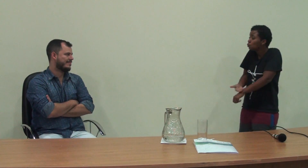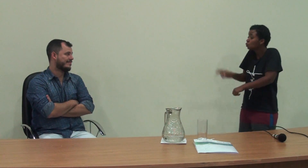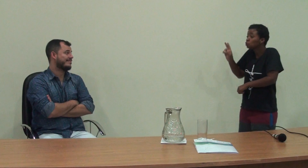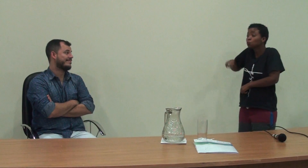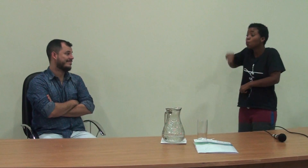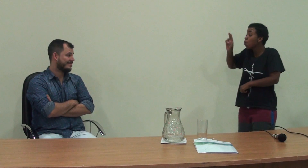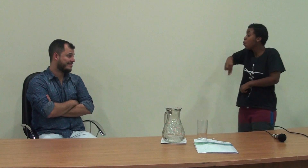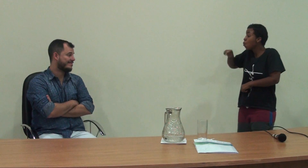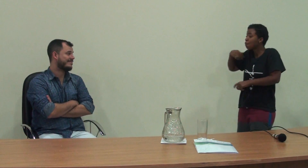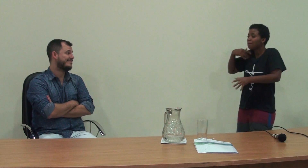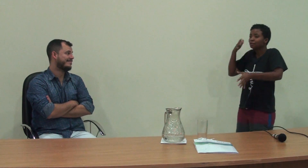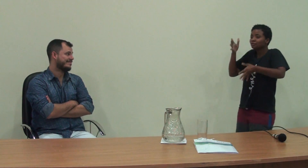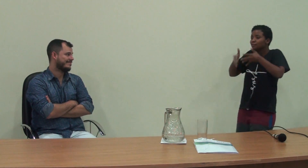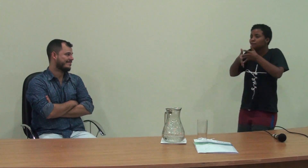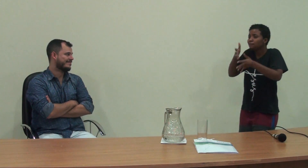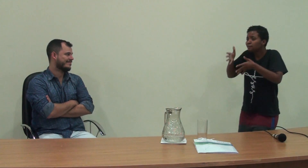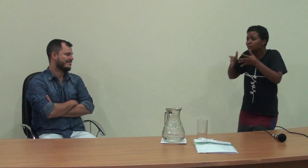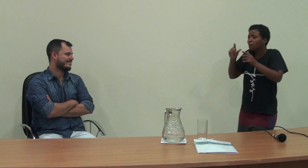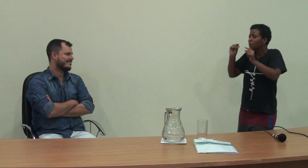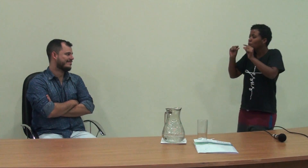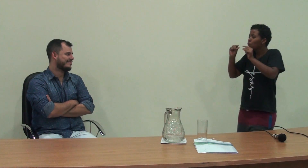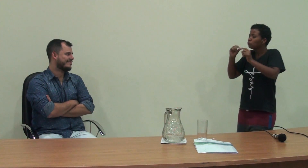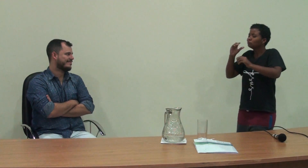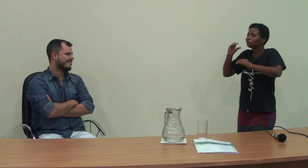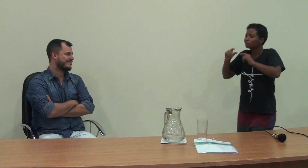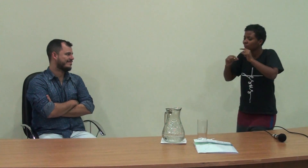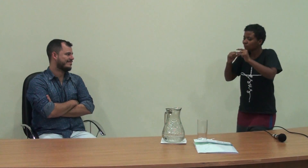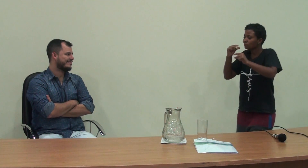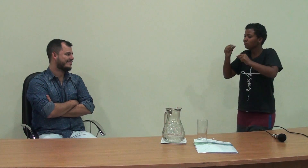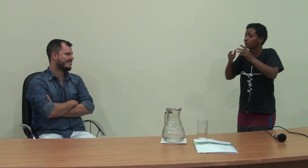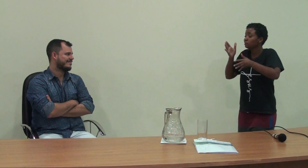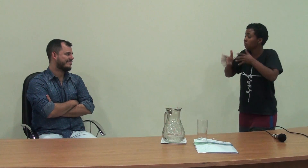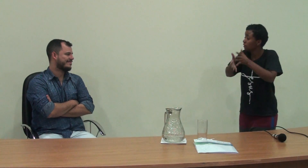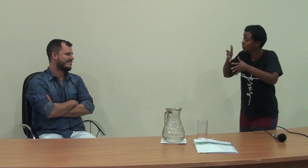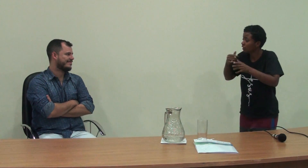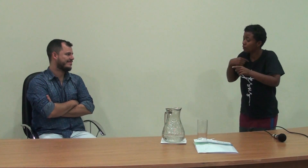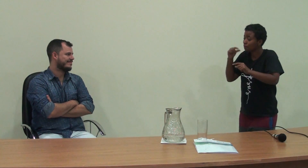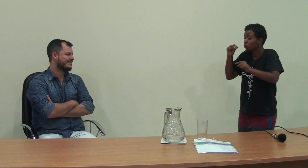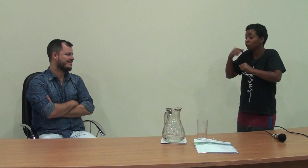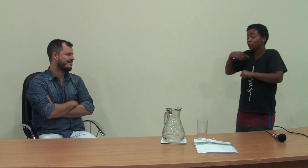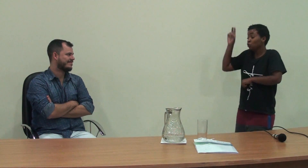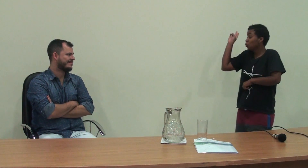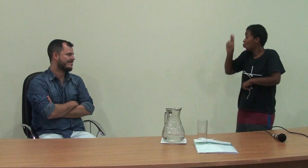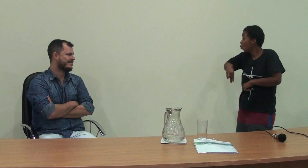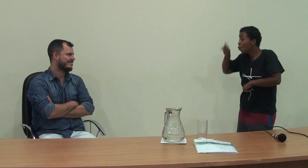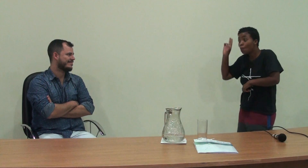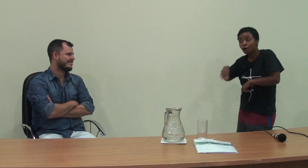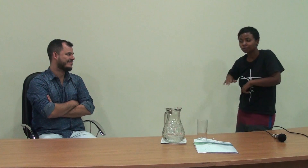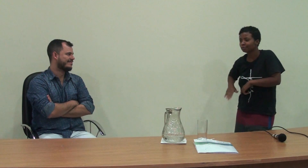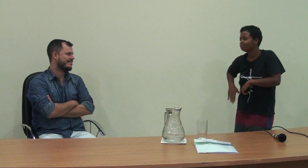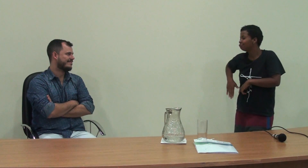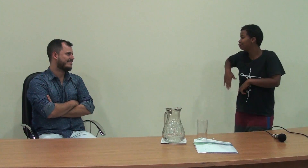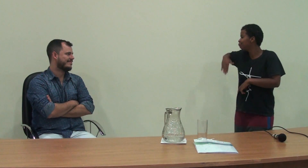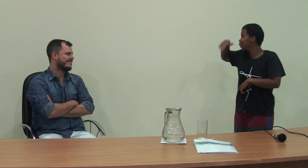olhar, que antes eu não tinha tido, e a língua de sinais foi aos poucos que eu fui